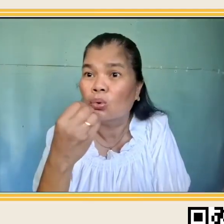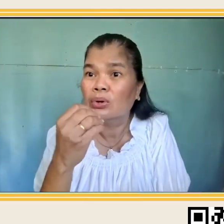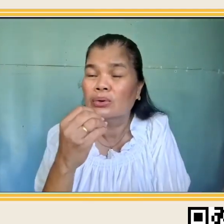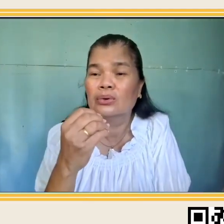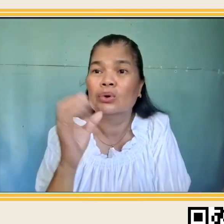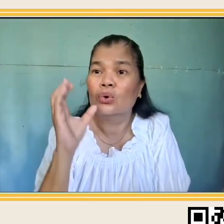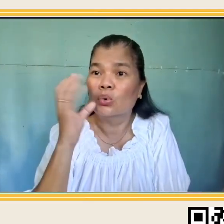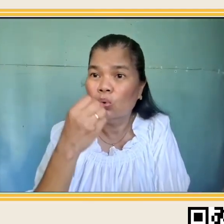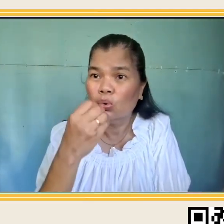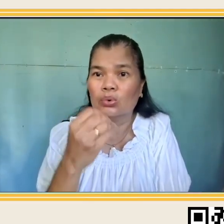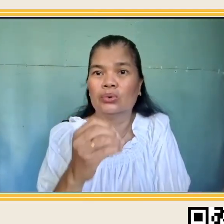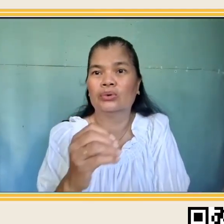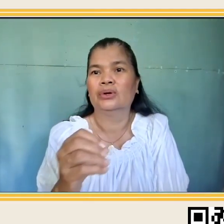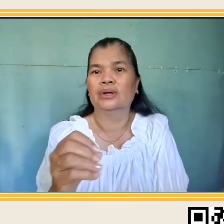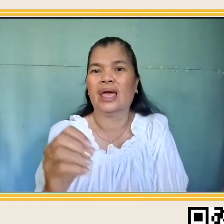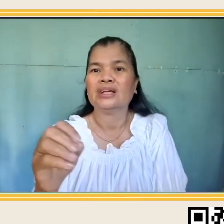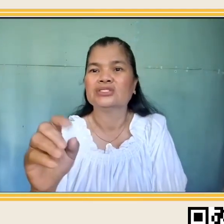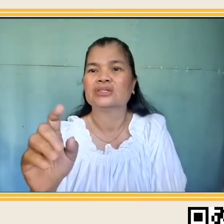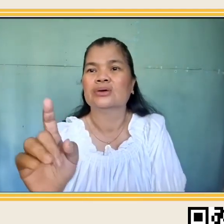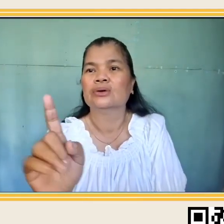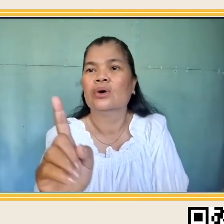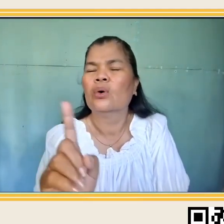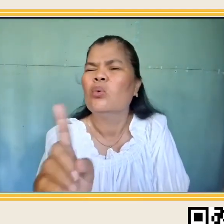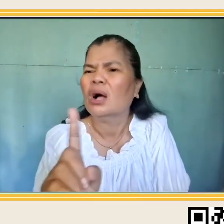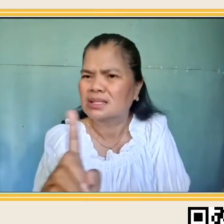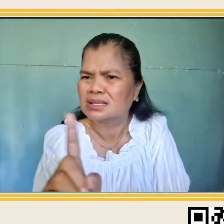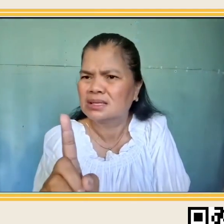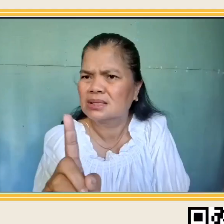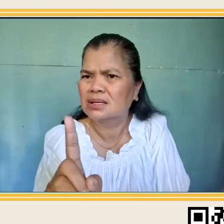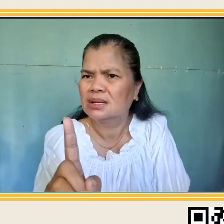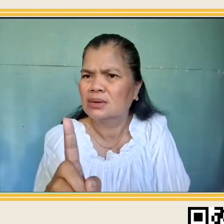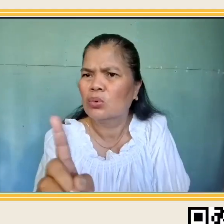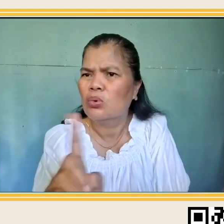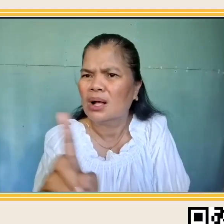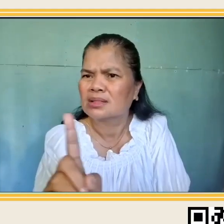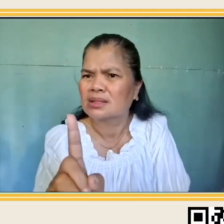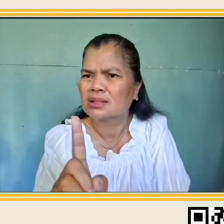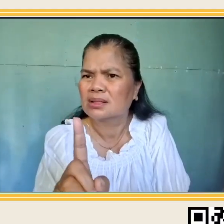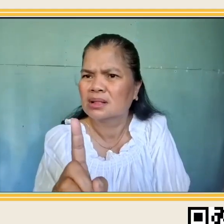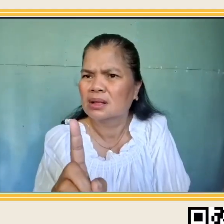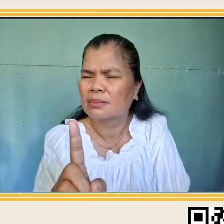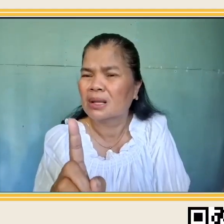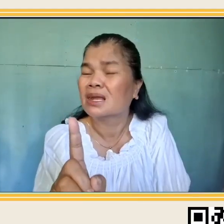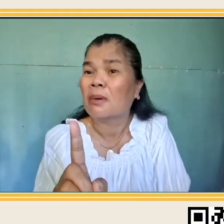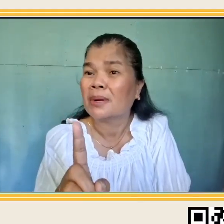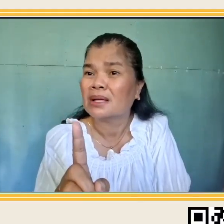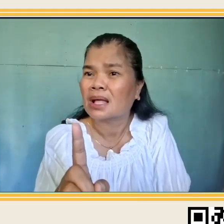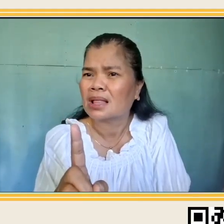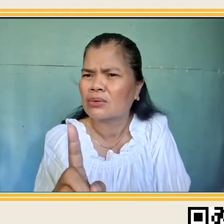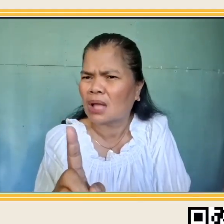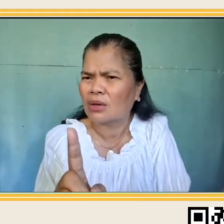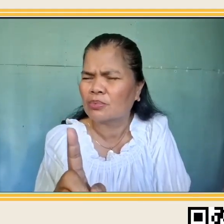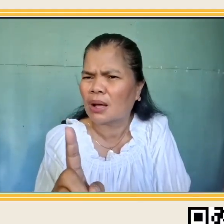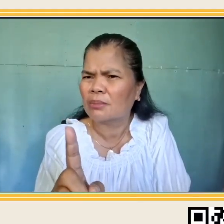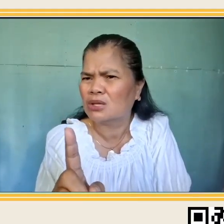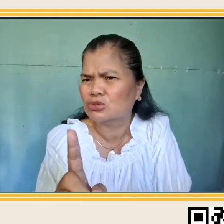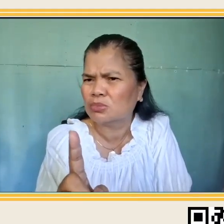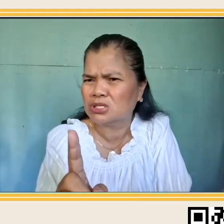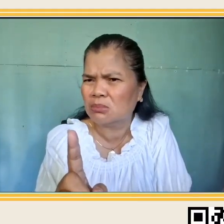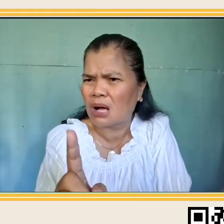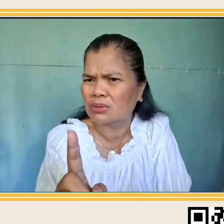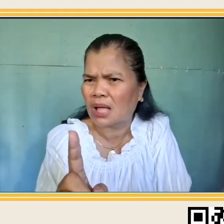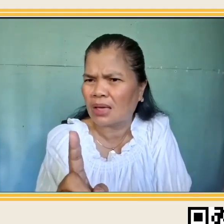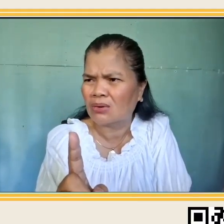who? Who? Next, what? What? Pag di ba pag nagtatanong tayo, parang